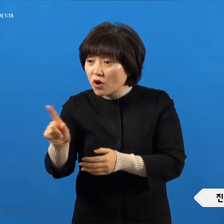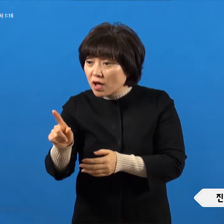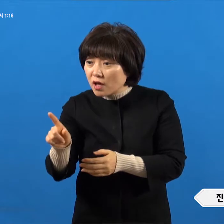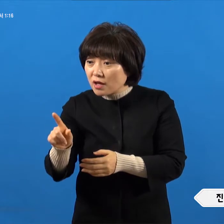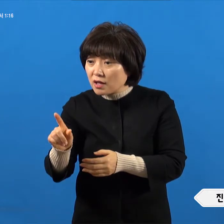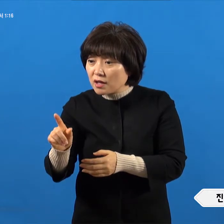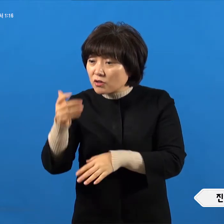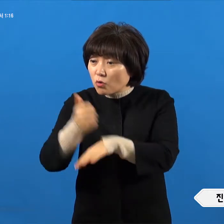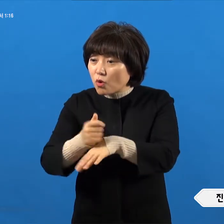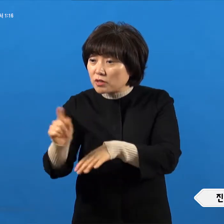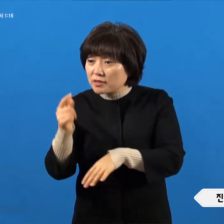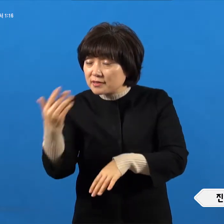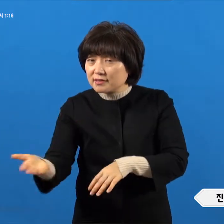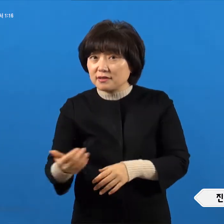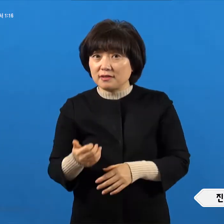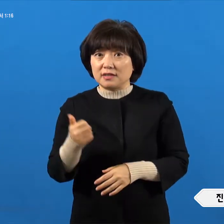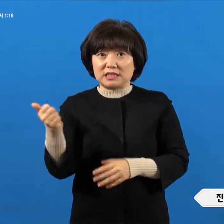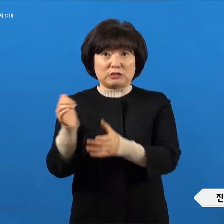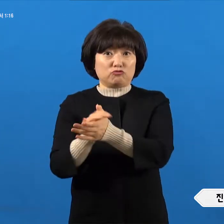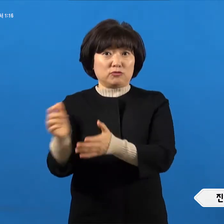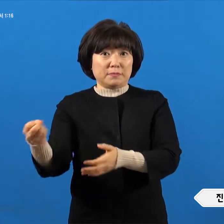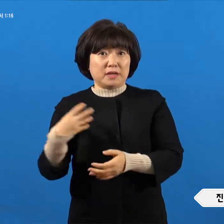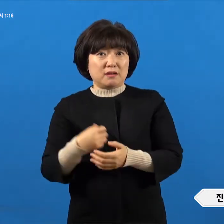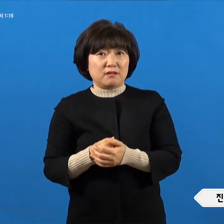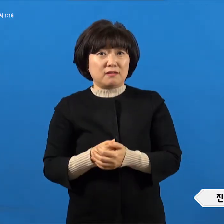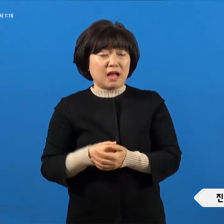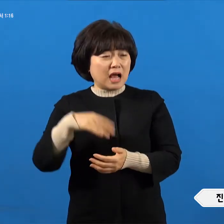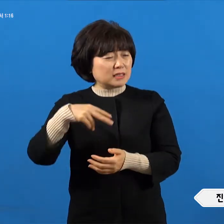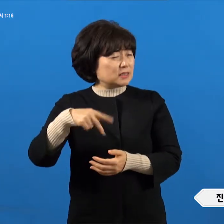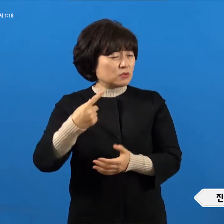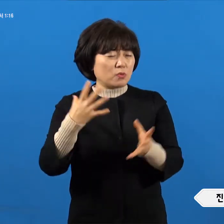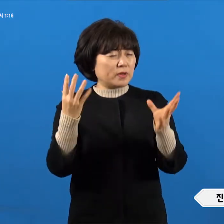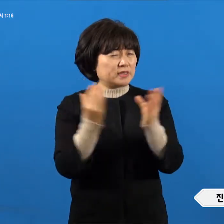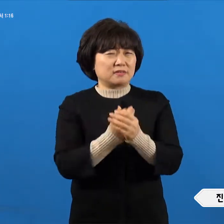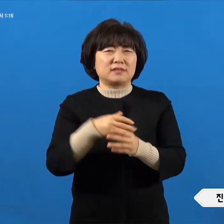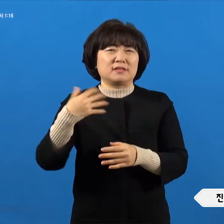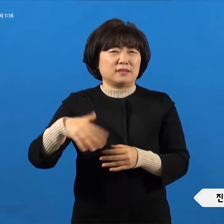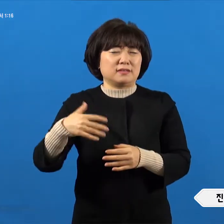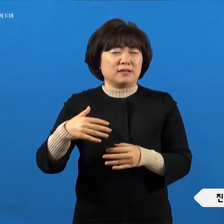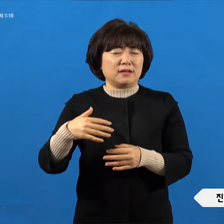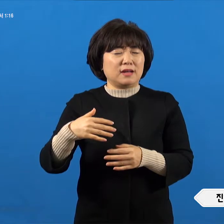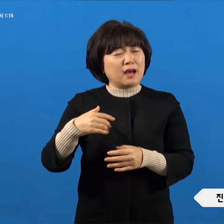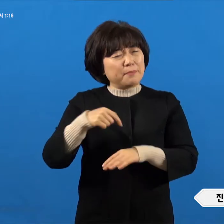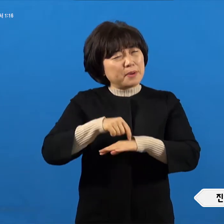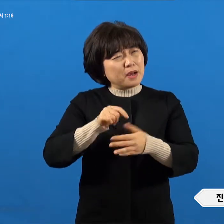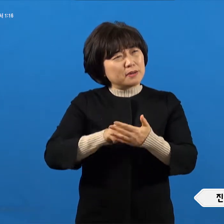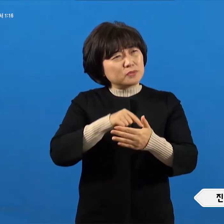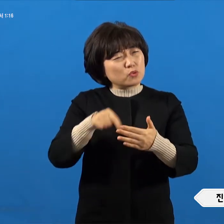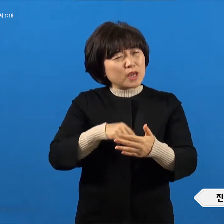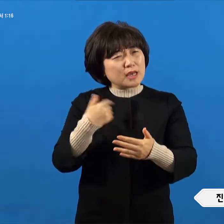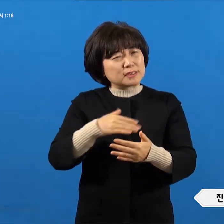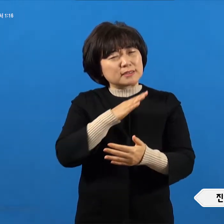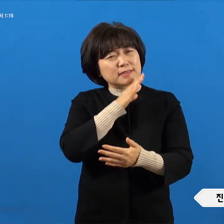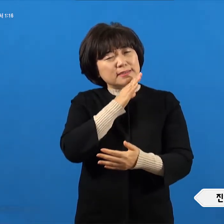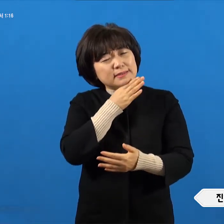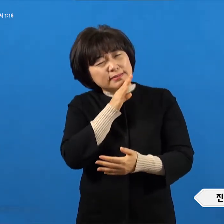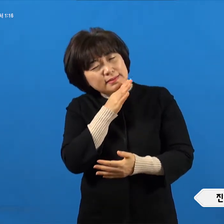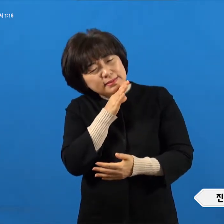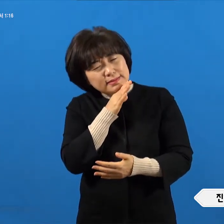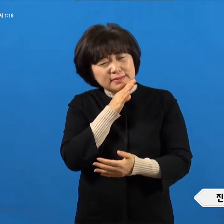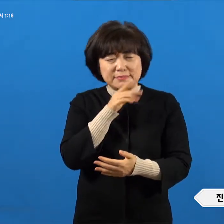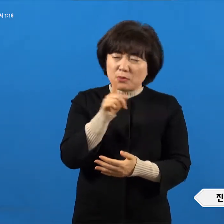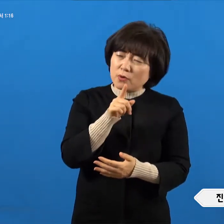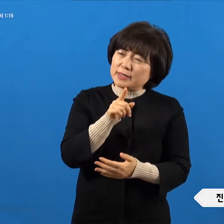어떻게 됐냐고. 그는 이렇게 이야기합니다. 아직도 완전하지 않습니다. 여전히 마음에 시험이 있고 의심이